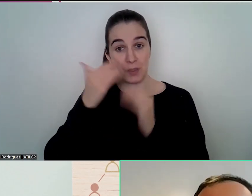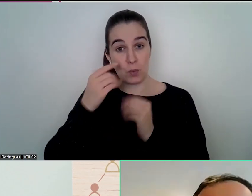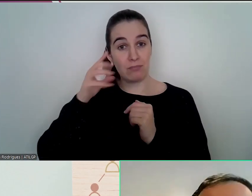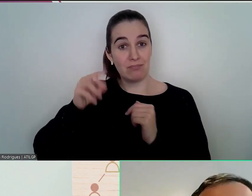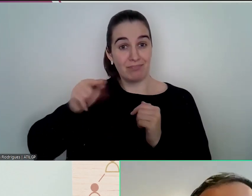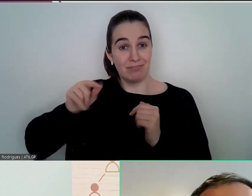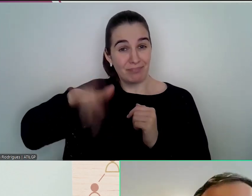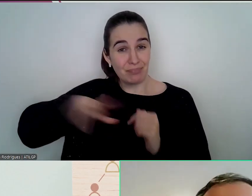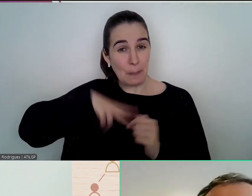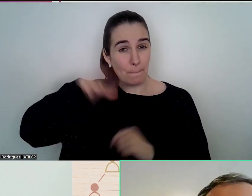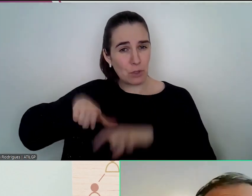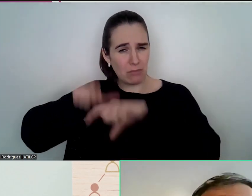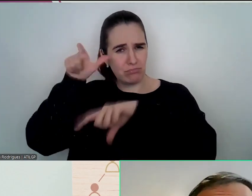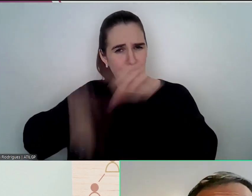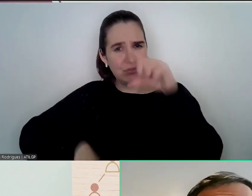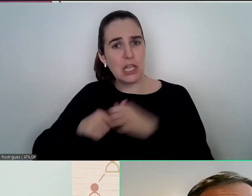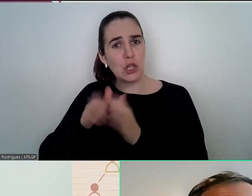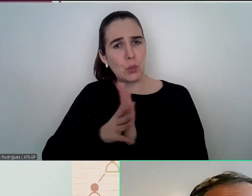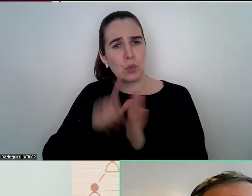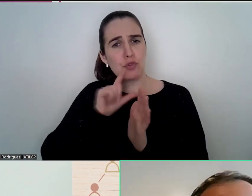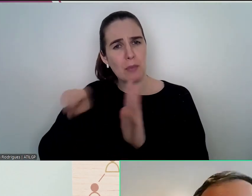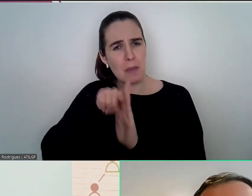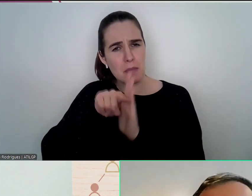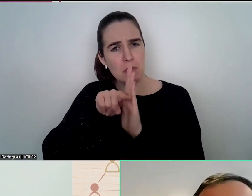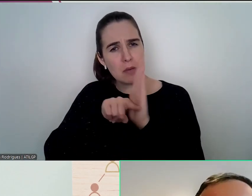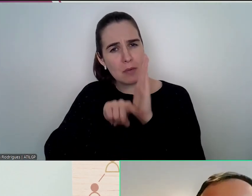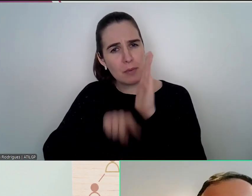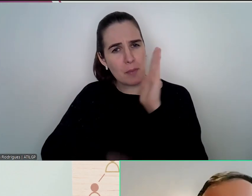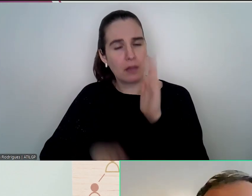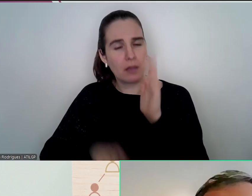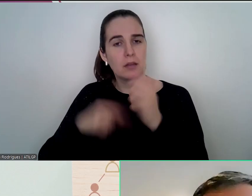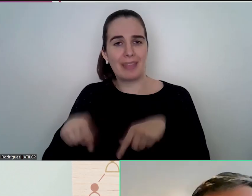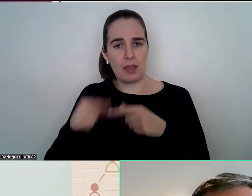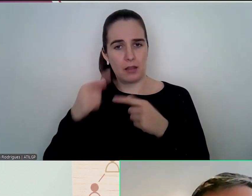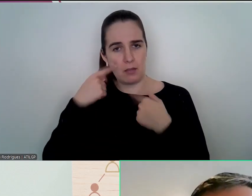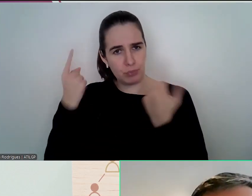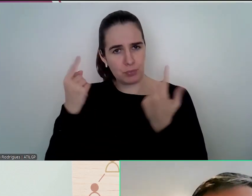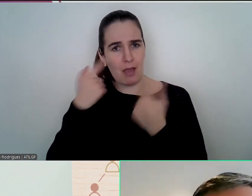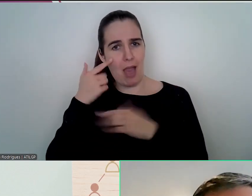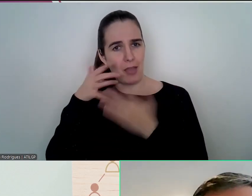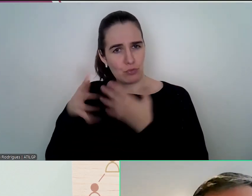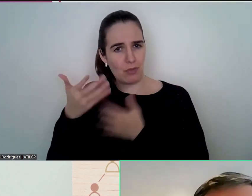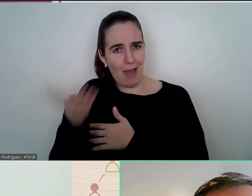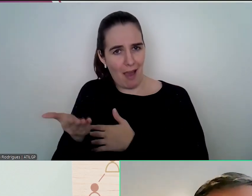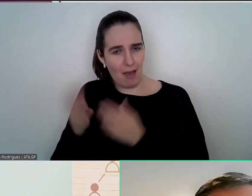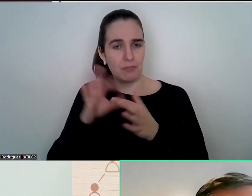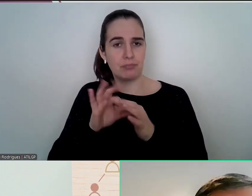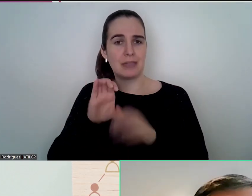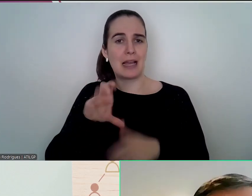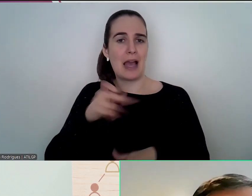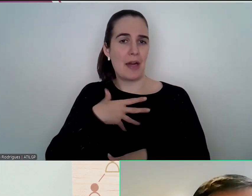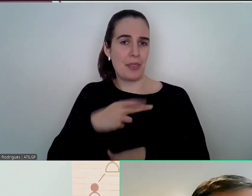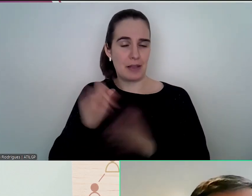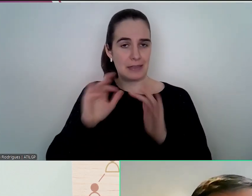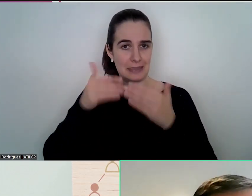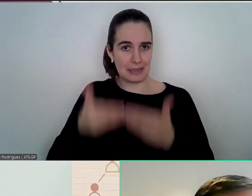Portugal. Portanto, se houver dúvidas, se quiser saber quem é, etc., essa informação também está transparente e disponível no site da CADA.